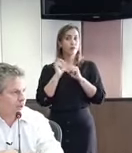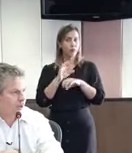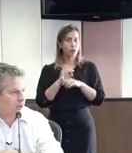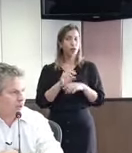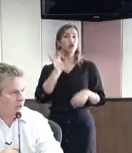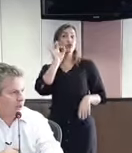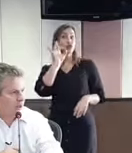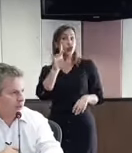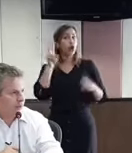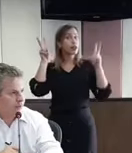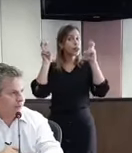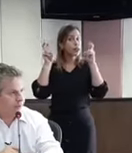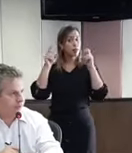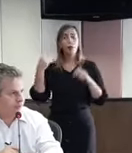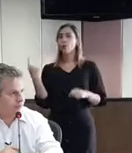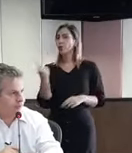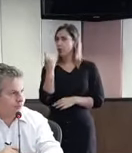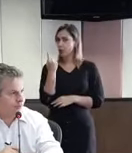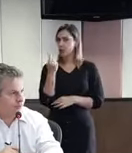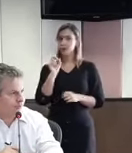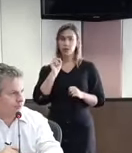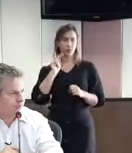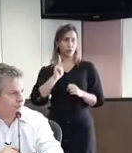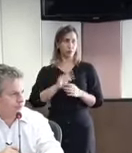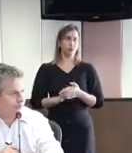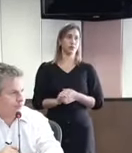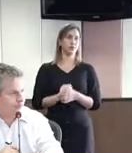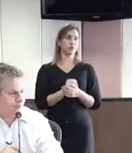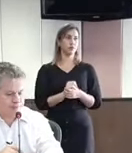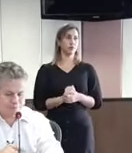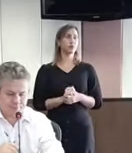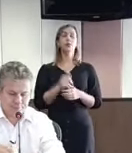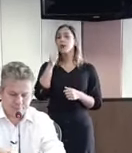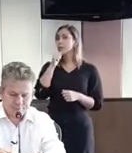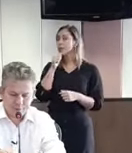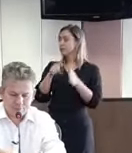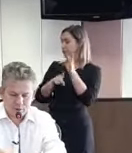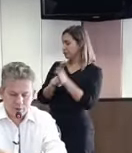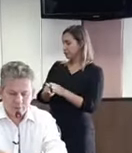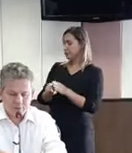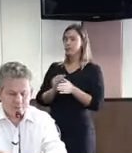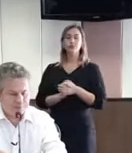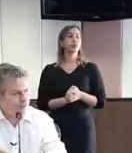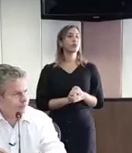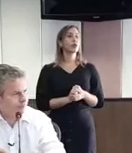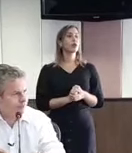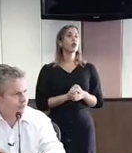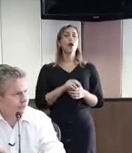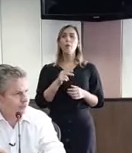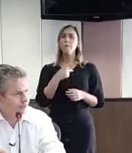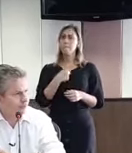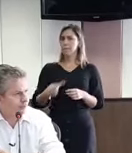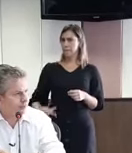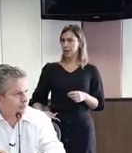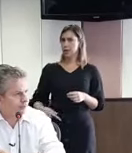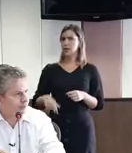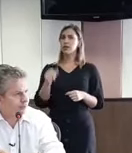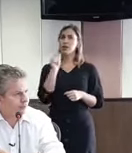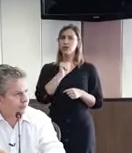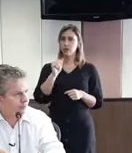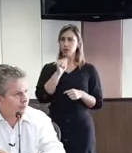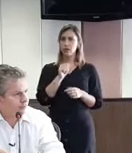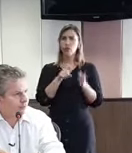já deixou o jornalista Lucas já deixou avisado no grupo. Camila Piacente, Rádio Capital FM. O presidente do Sindicato dos Investigadores de